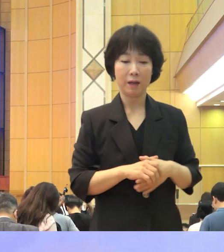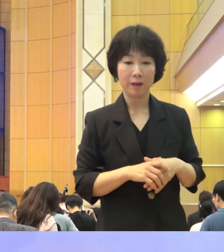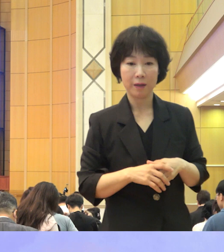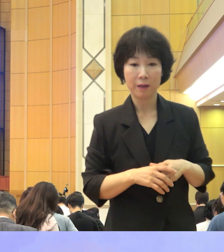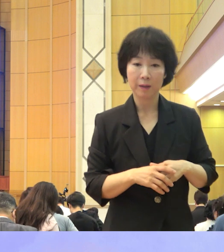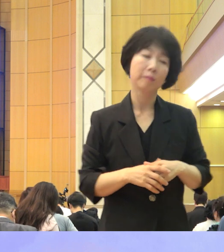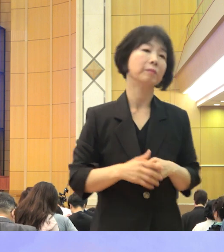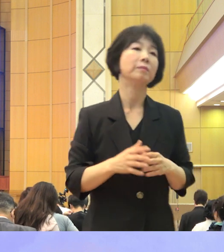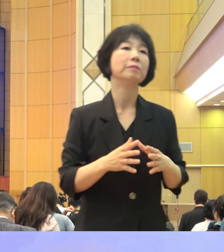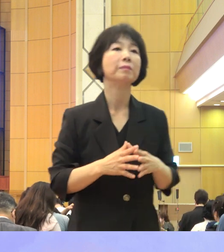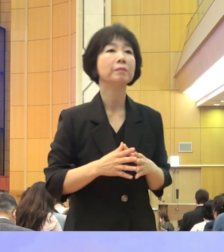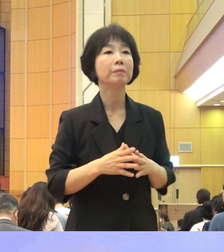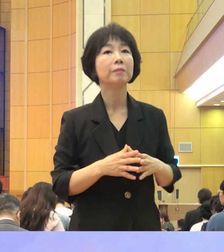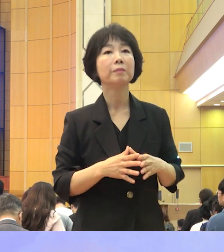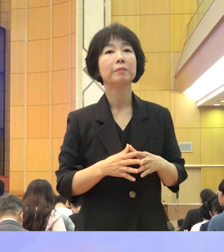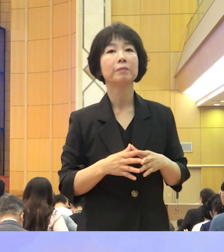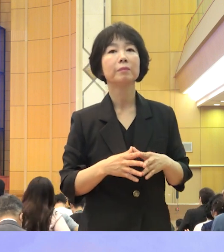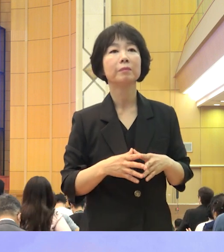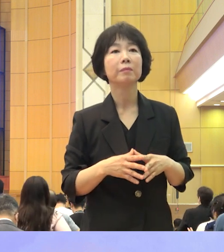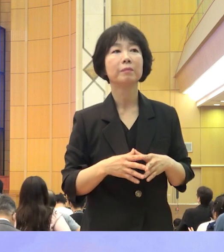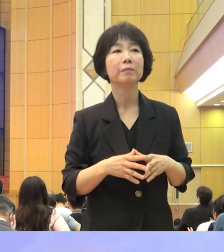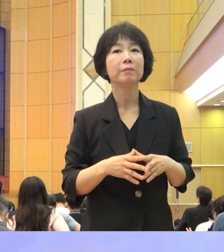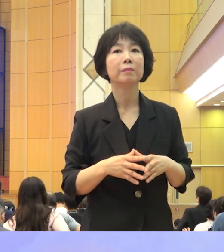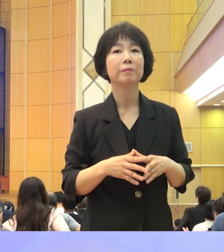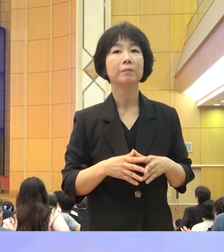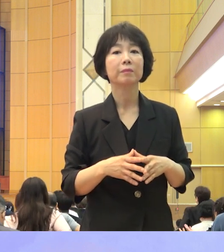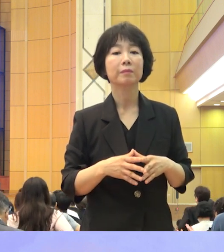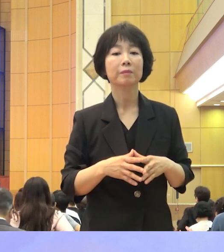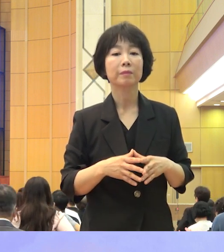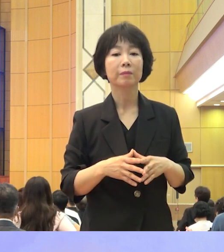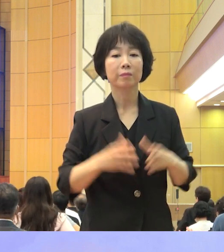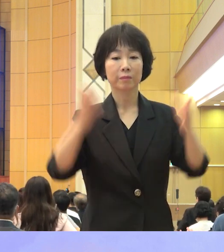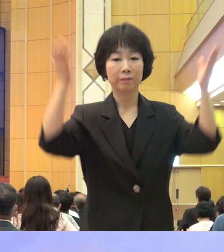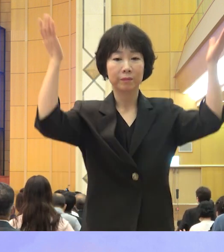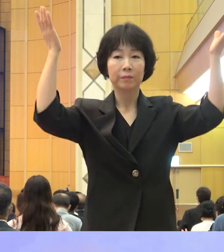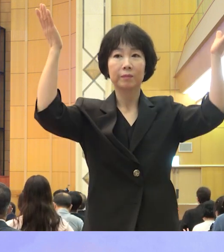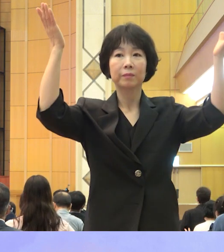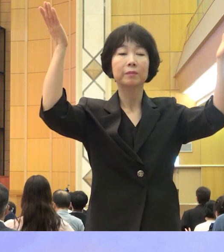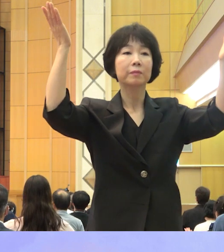2절 부르시고 축도함으로 마치도록 하겠습니다.